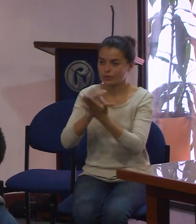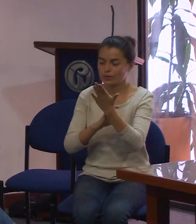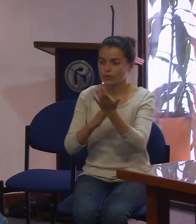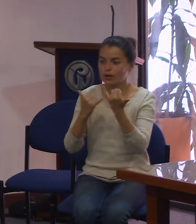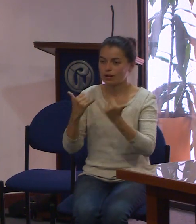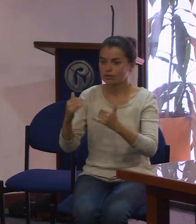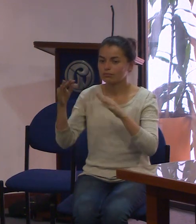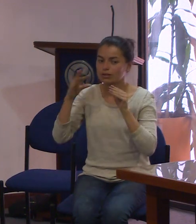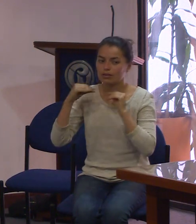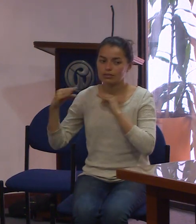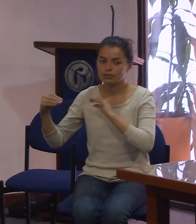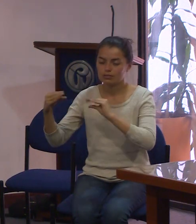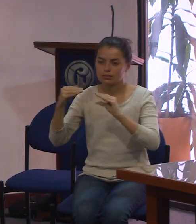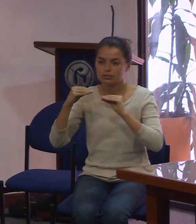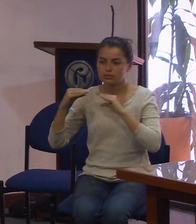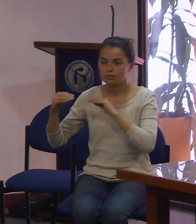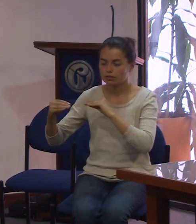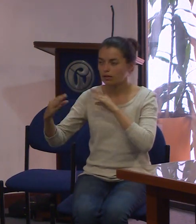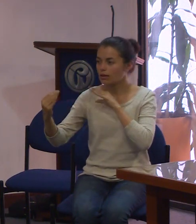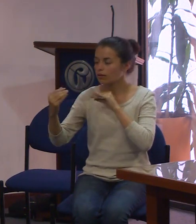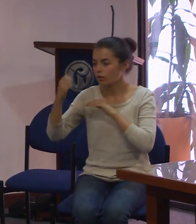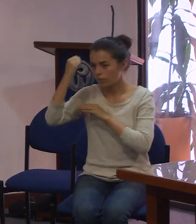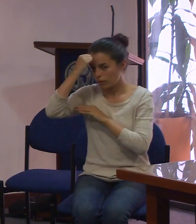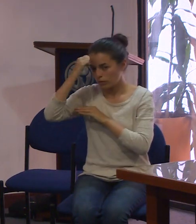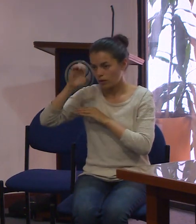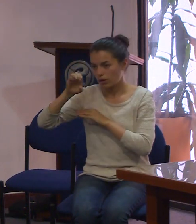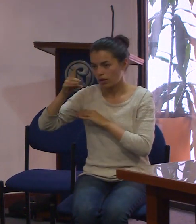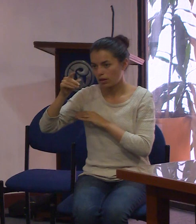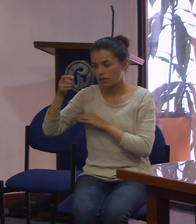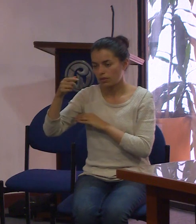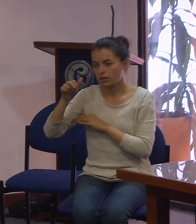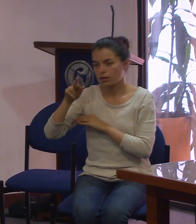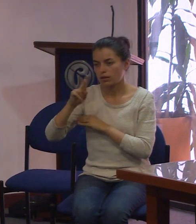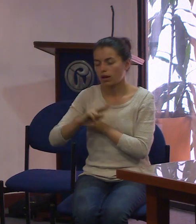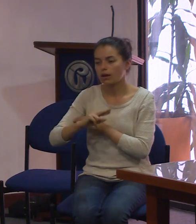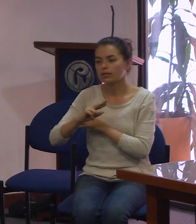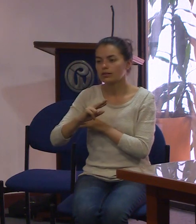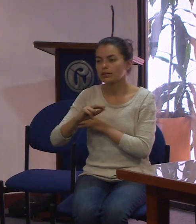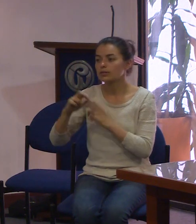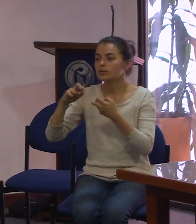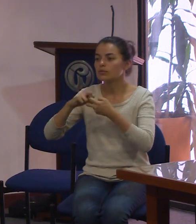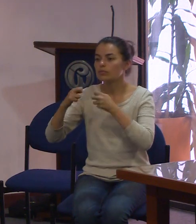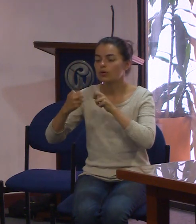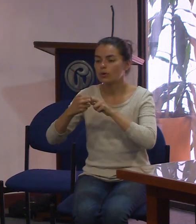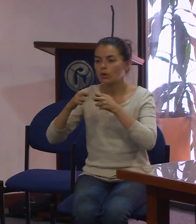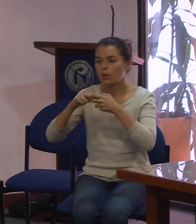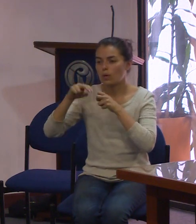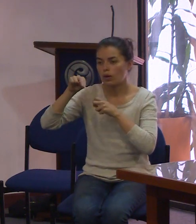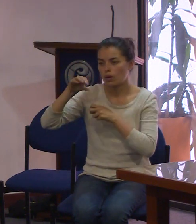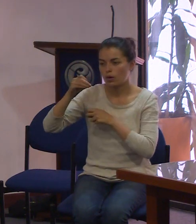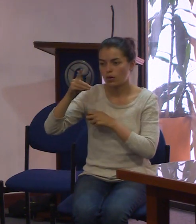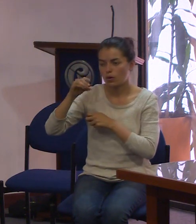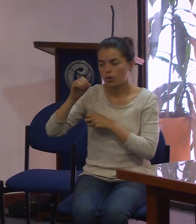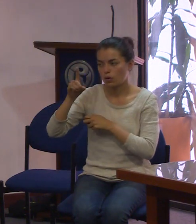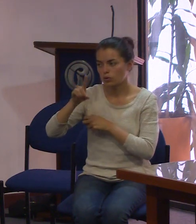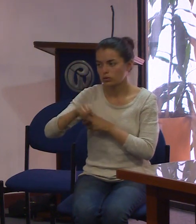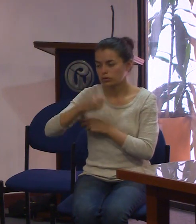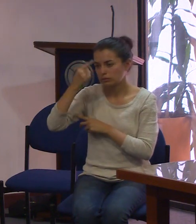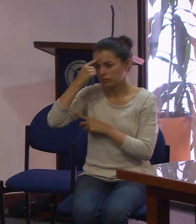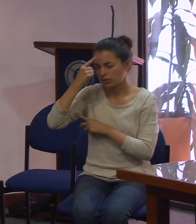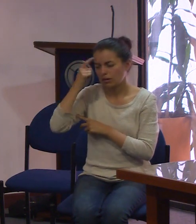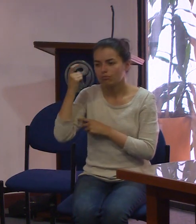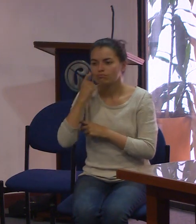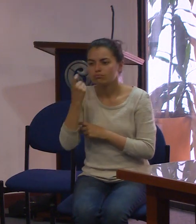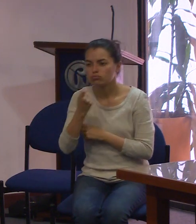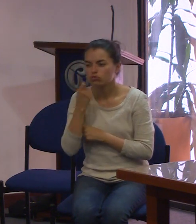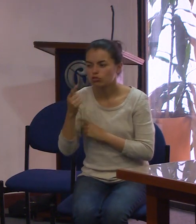lo hablábamos acá precisamente con el profe Edgar, los nodos que se tienen pensados sí buscan